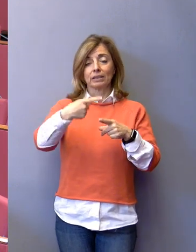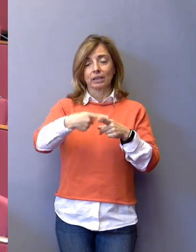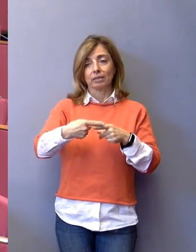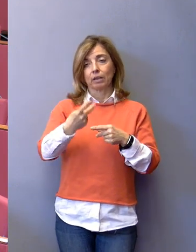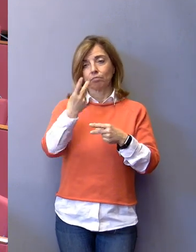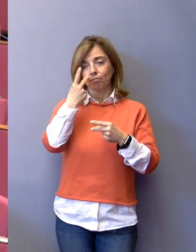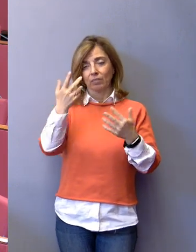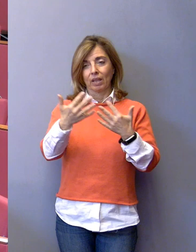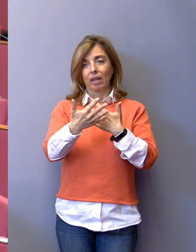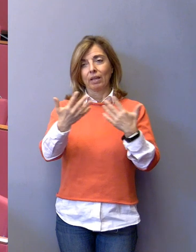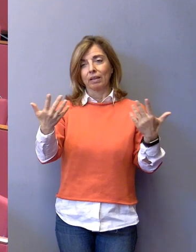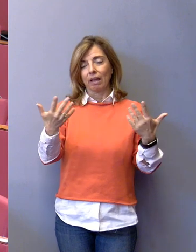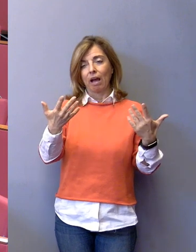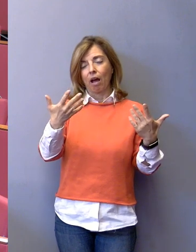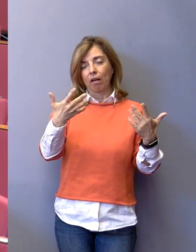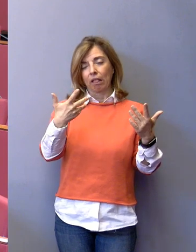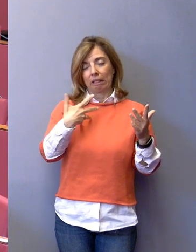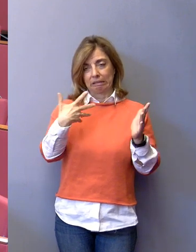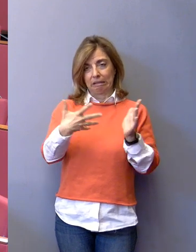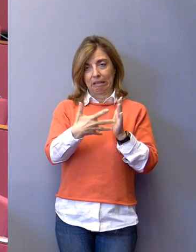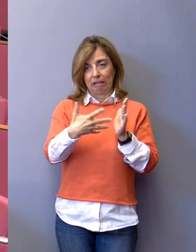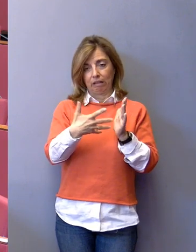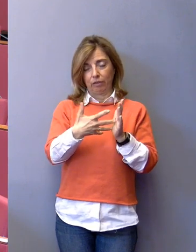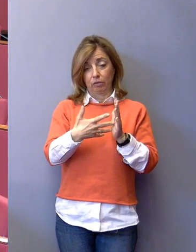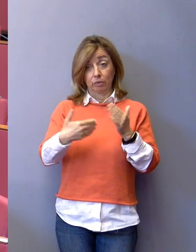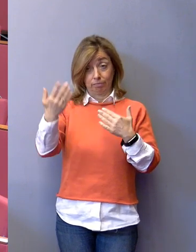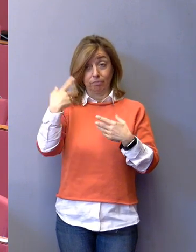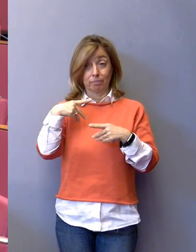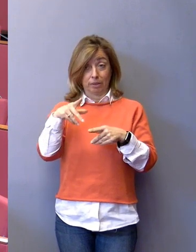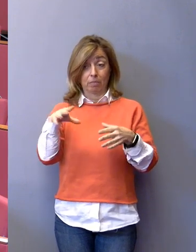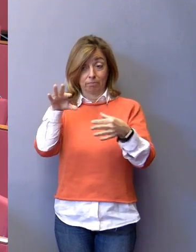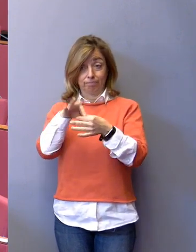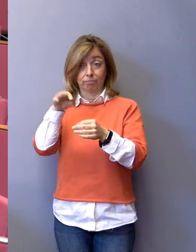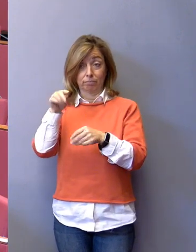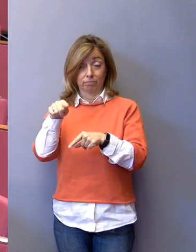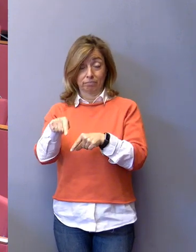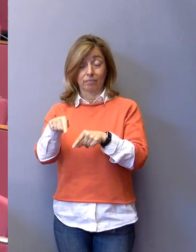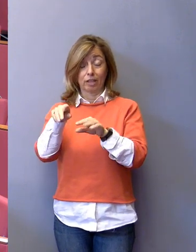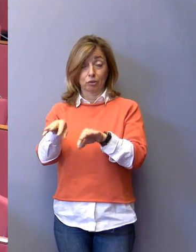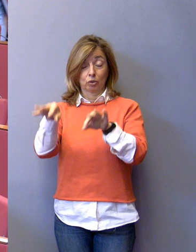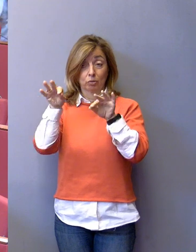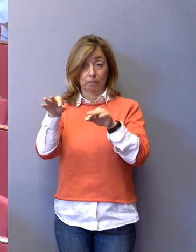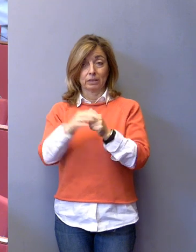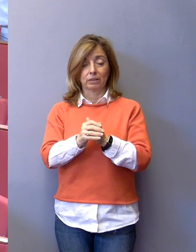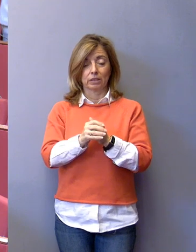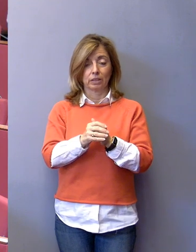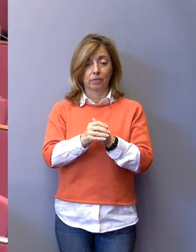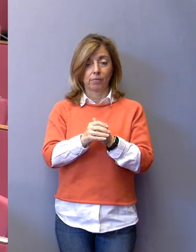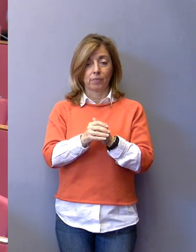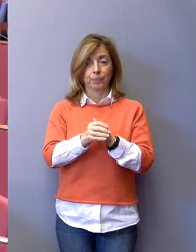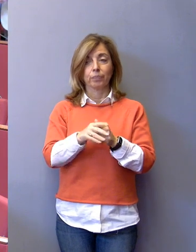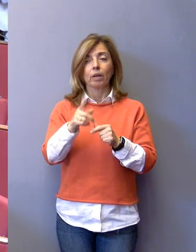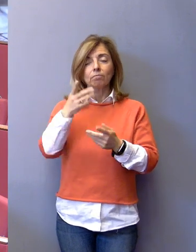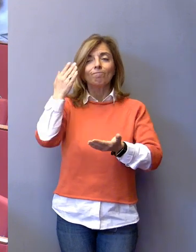che richiamavo prima e la sospensiva risalendo appunto al decennio che arriva fino